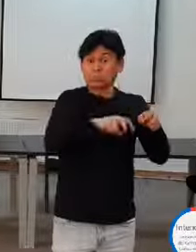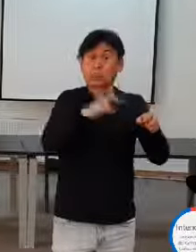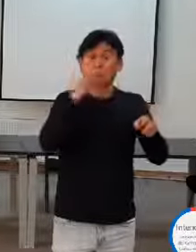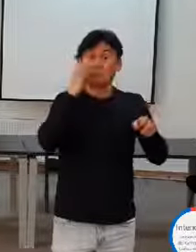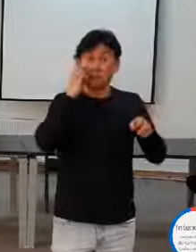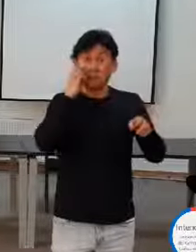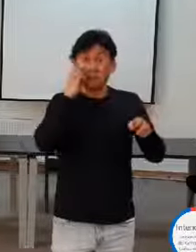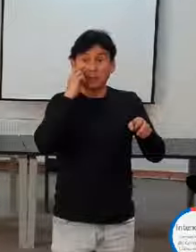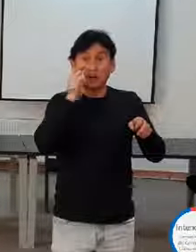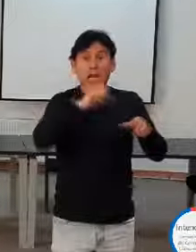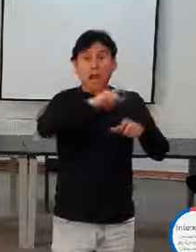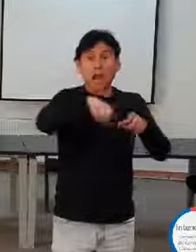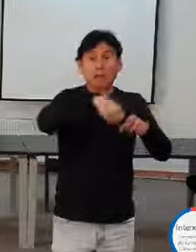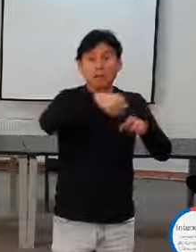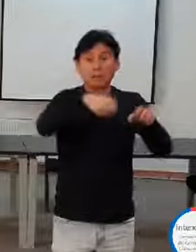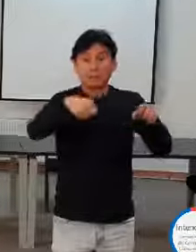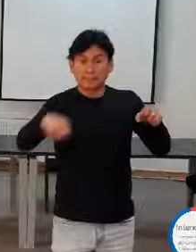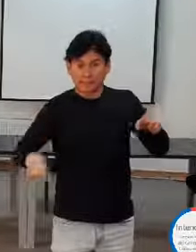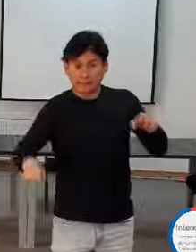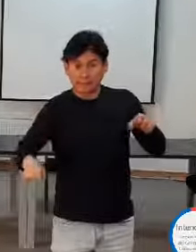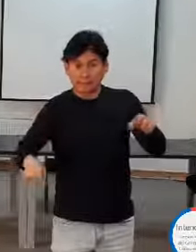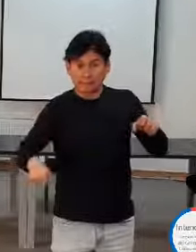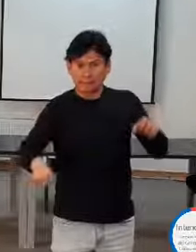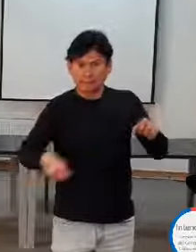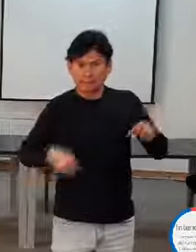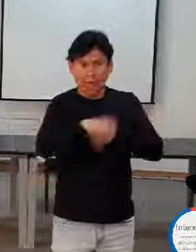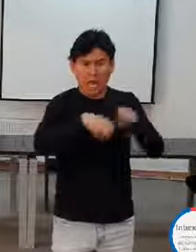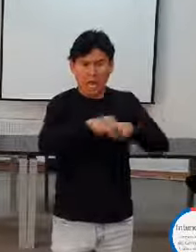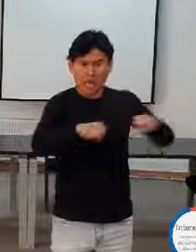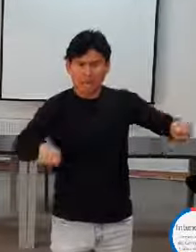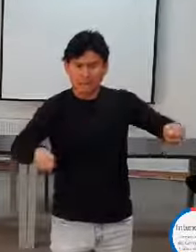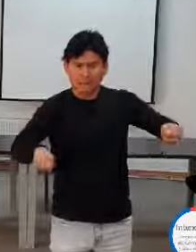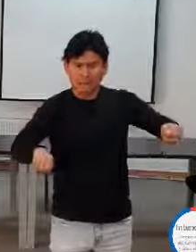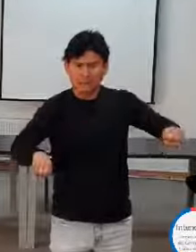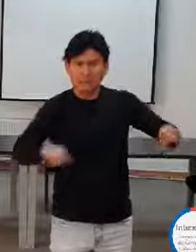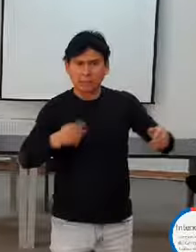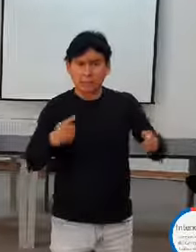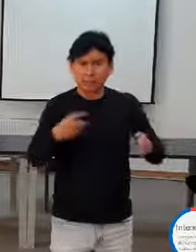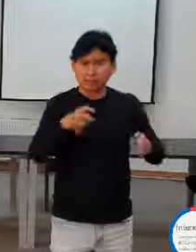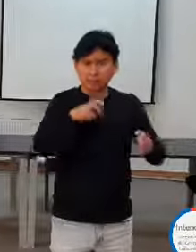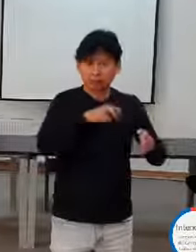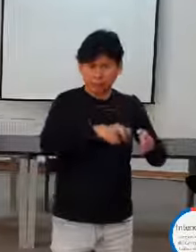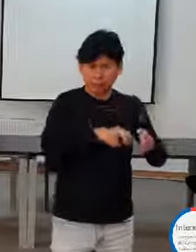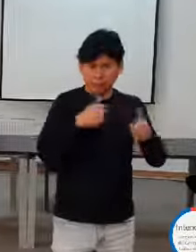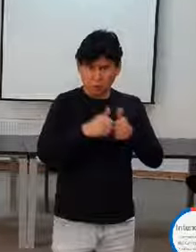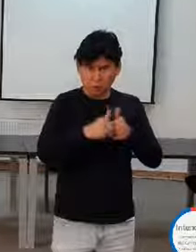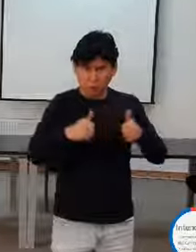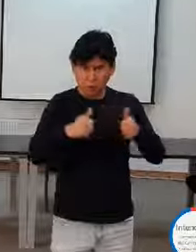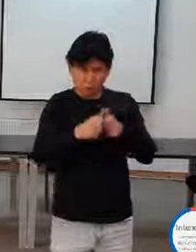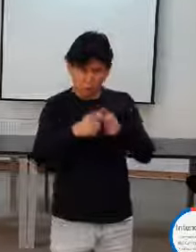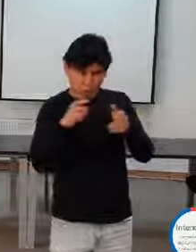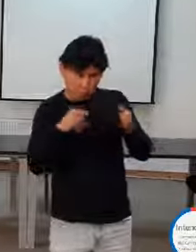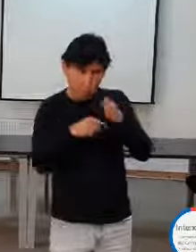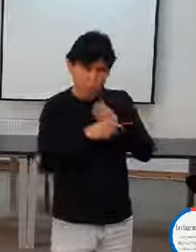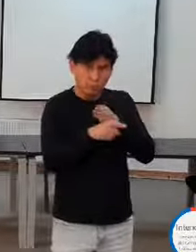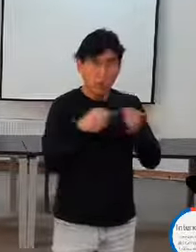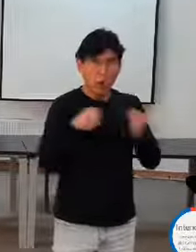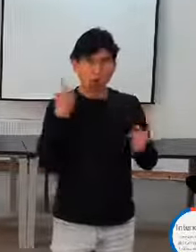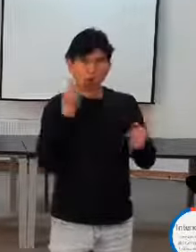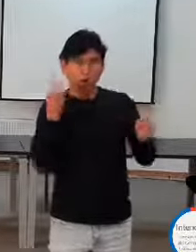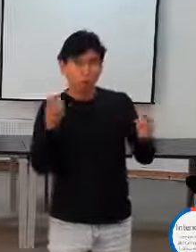realizar el amarra en el puerto. ¿Este practicante ingresa con la autoridad sanitaria o